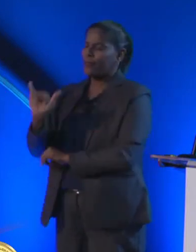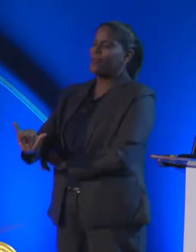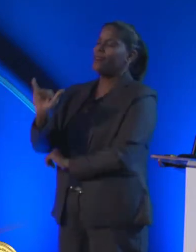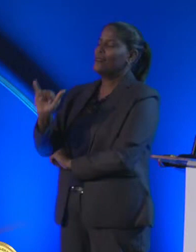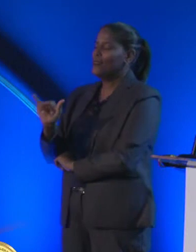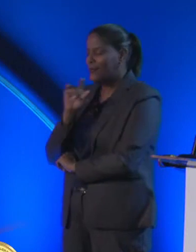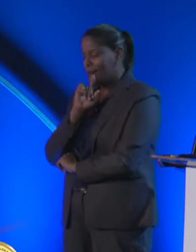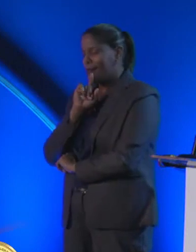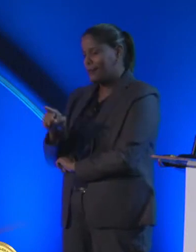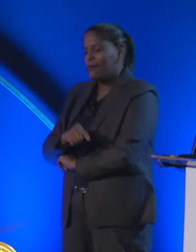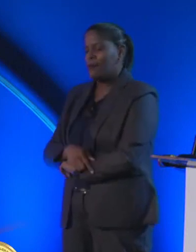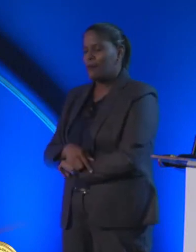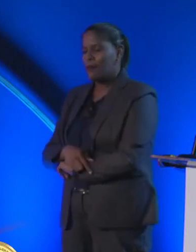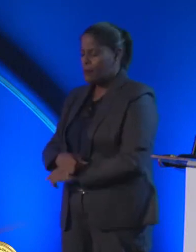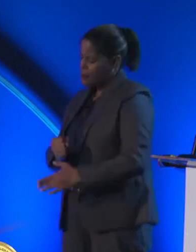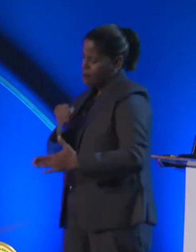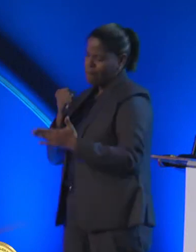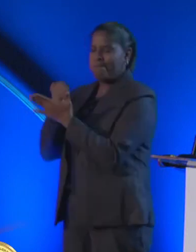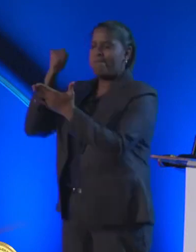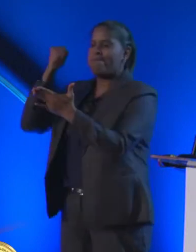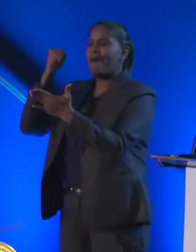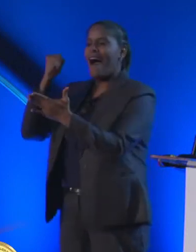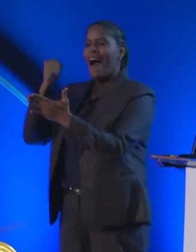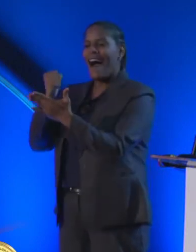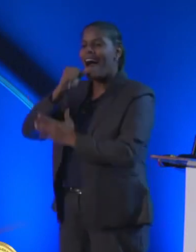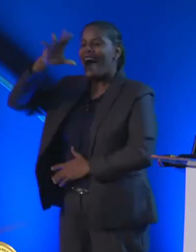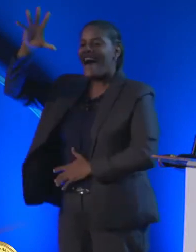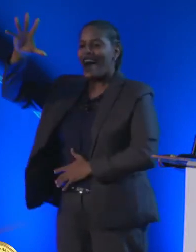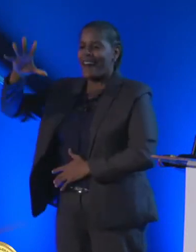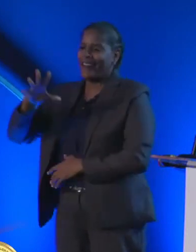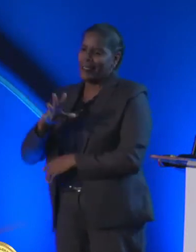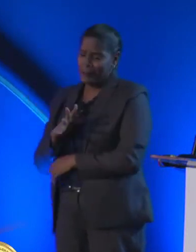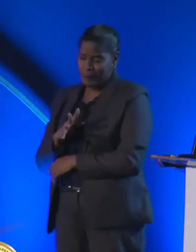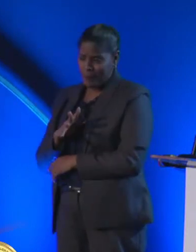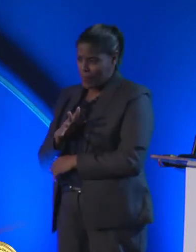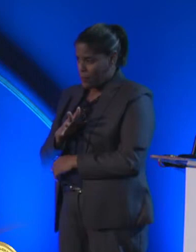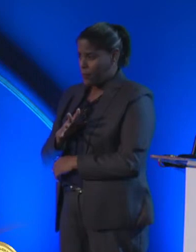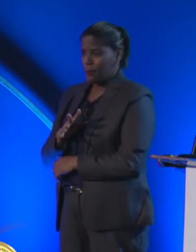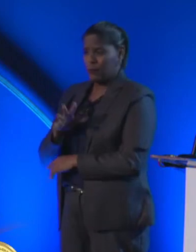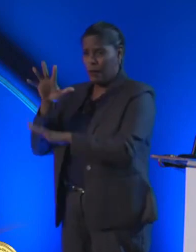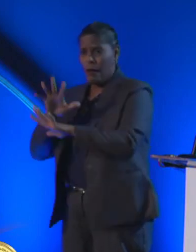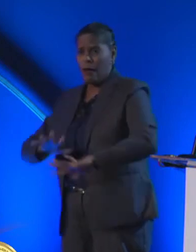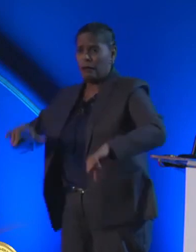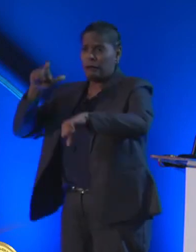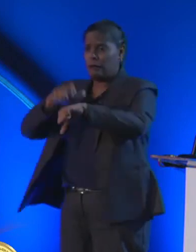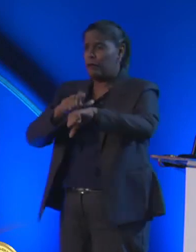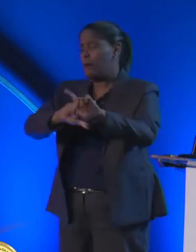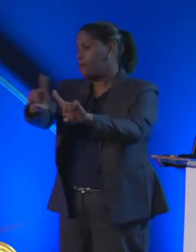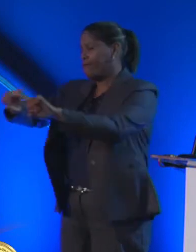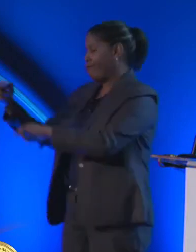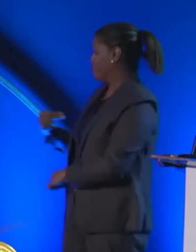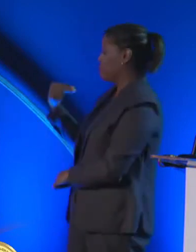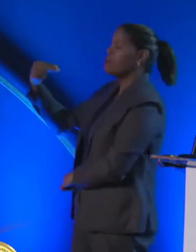siempre el sello de las mujeres en todos los momentos de la